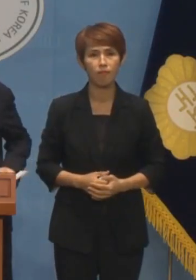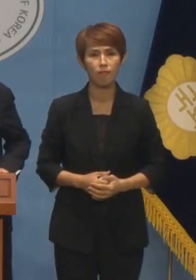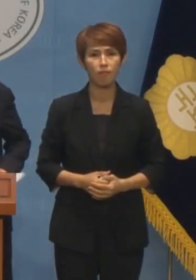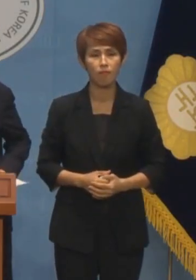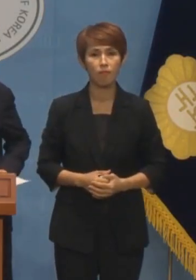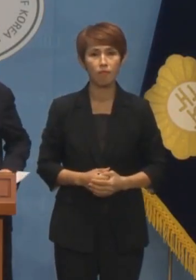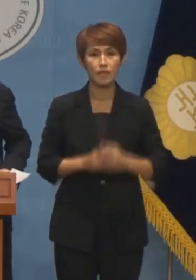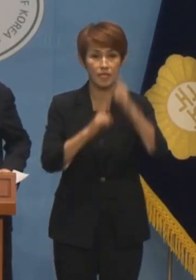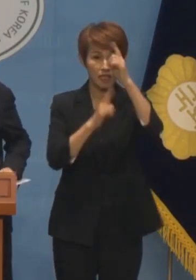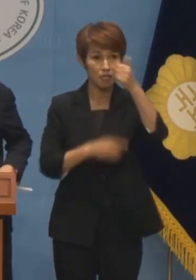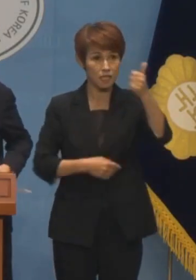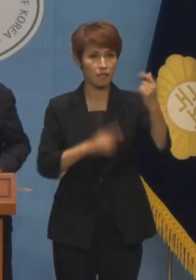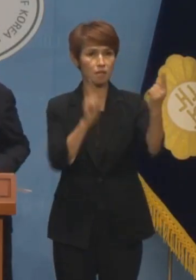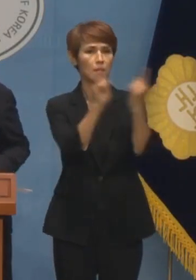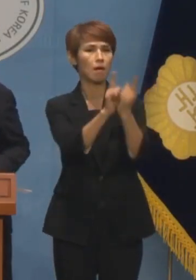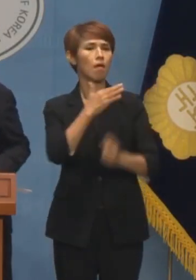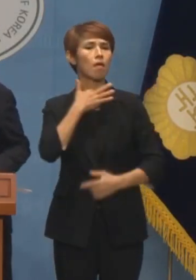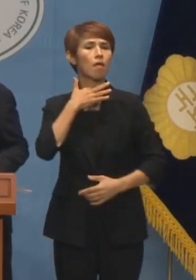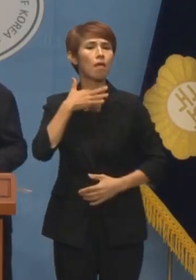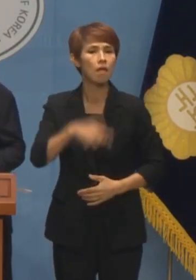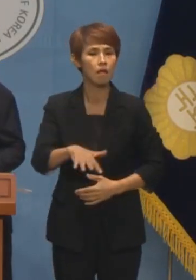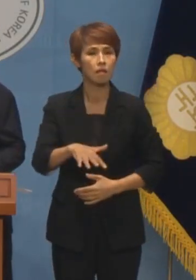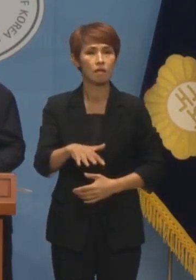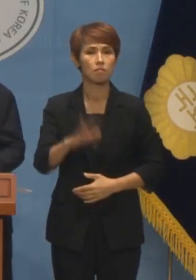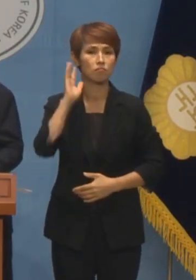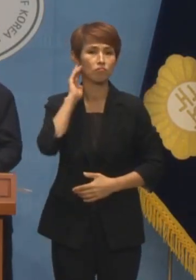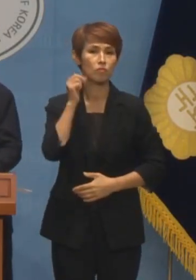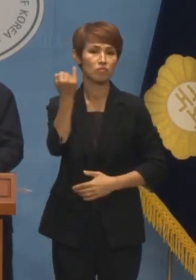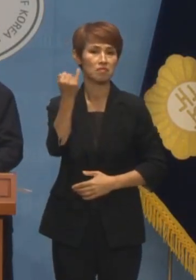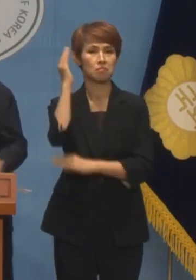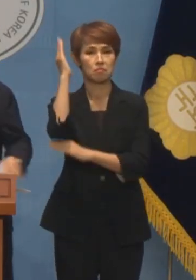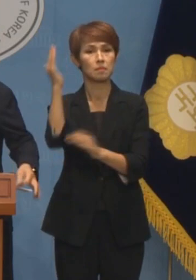만난 적이 없다라는 겁니다.